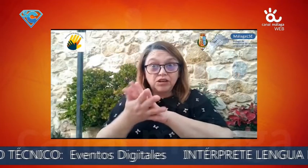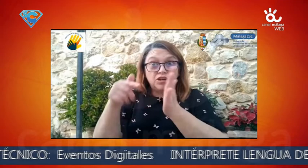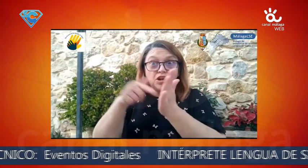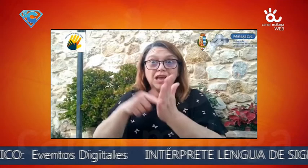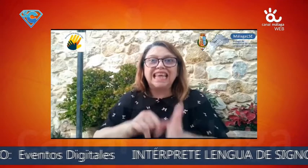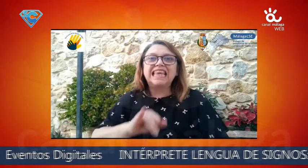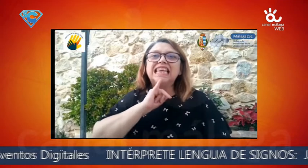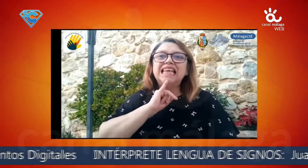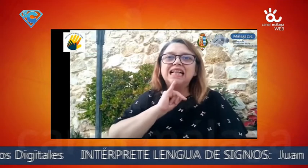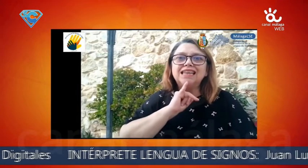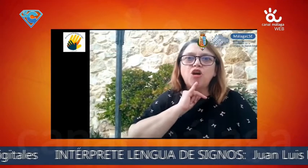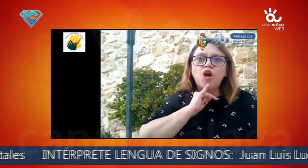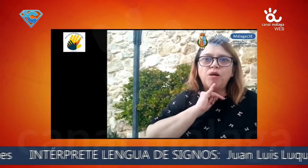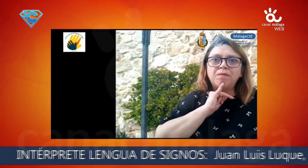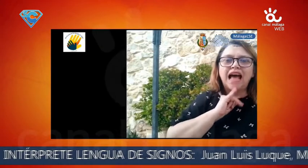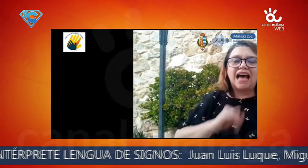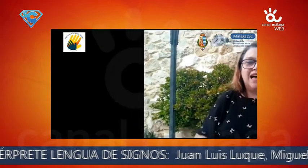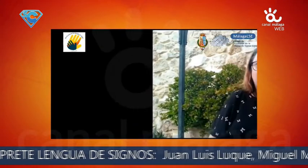La lengua de signos es un idioma.